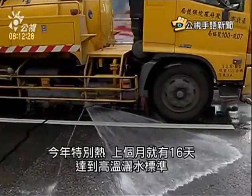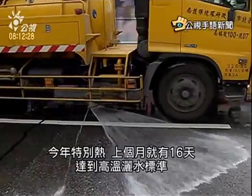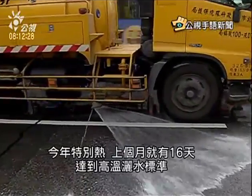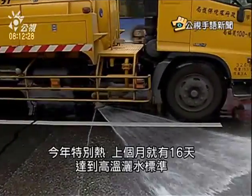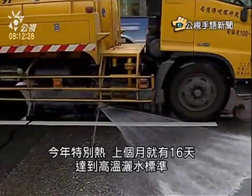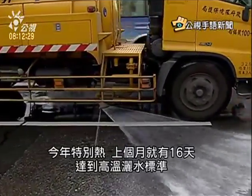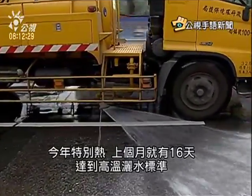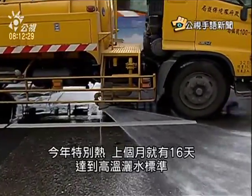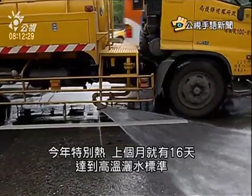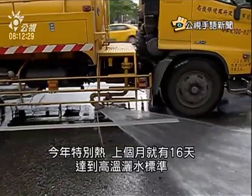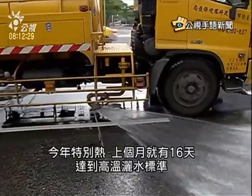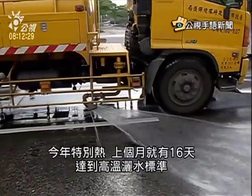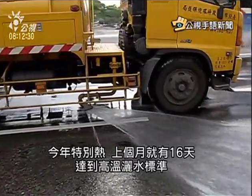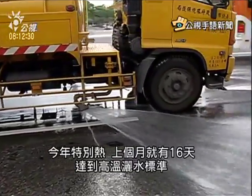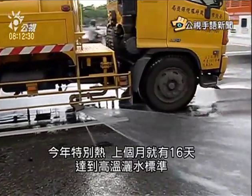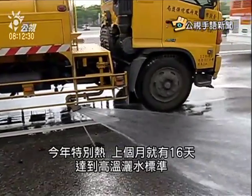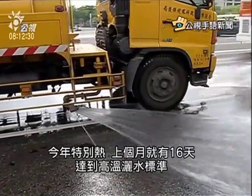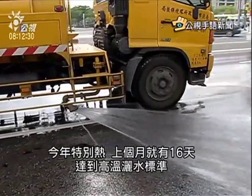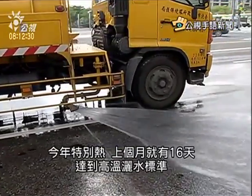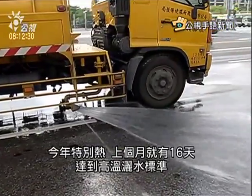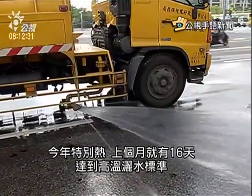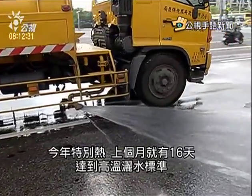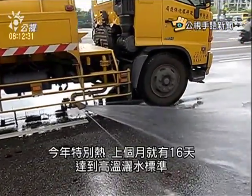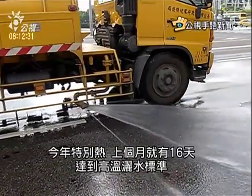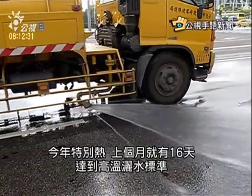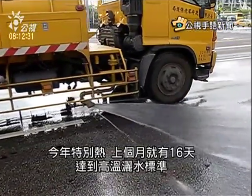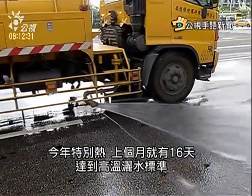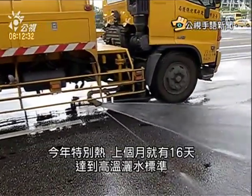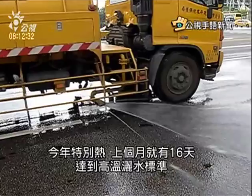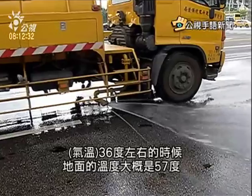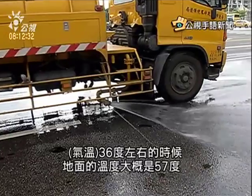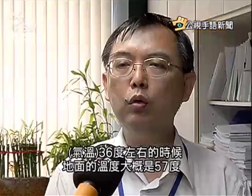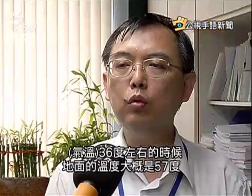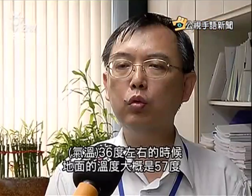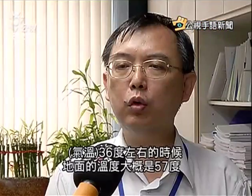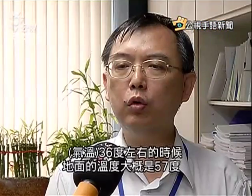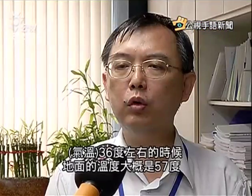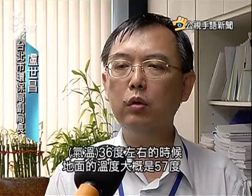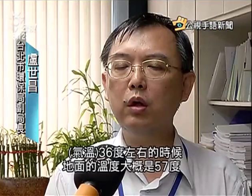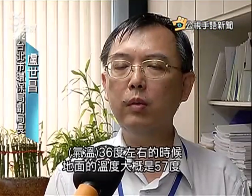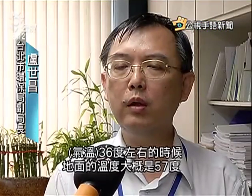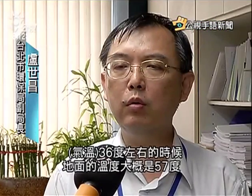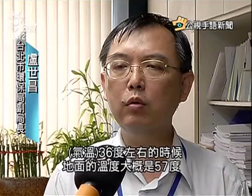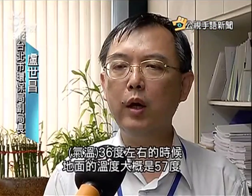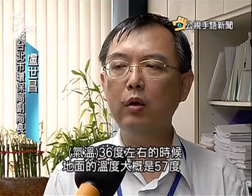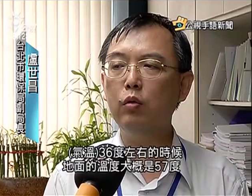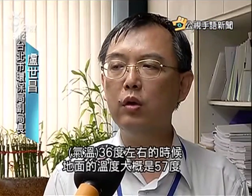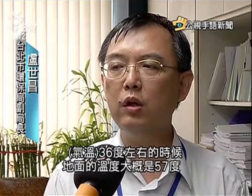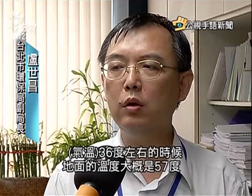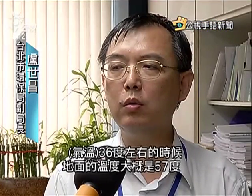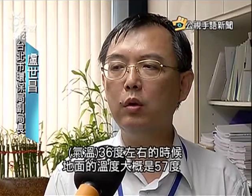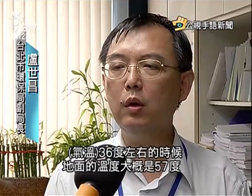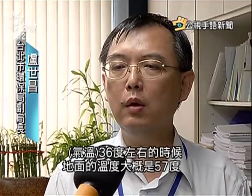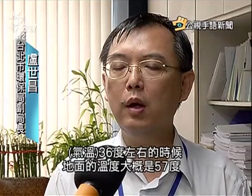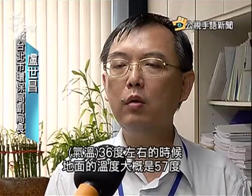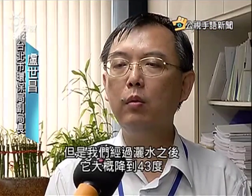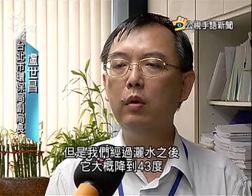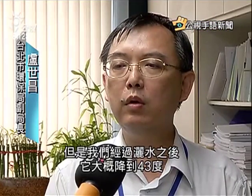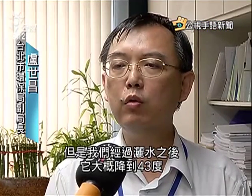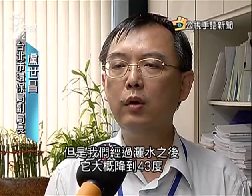个月就有16天达到高温洒水标准。 36度左右的时候，地面的温度大概是57度，但是我们经过洒